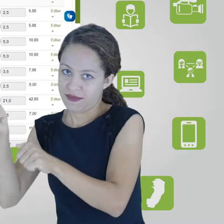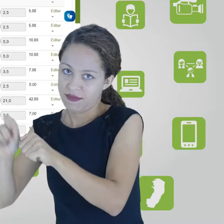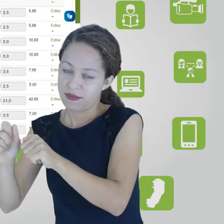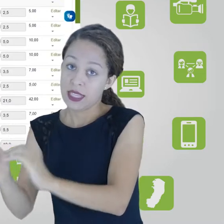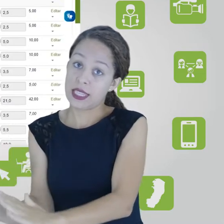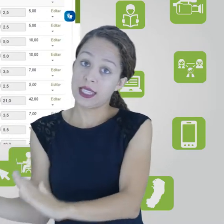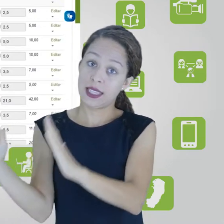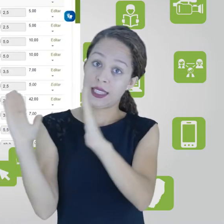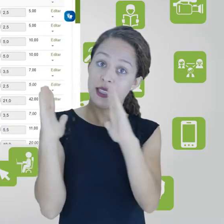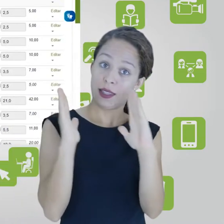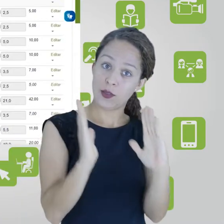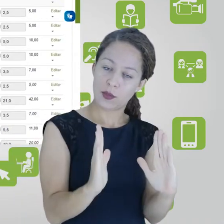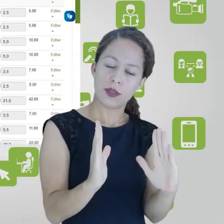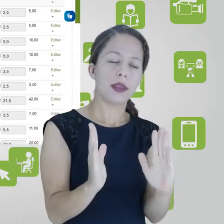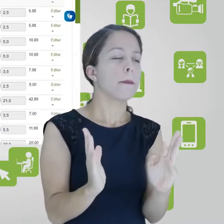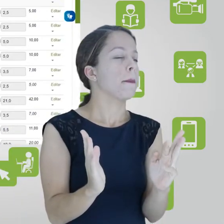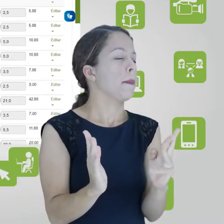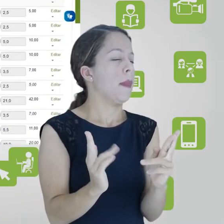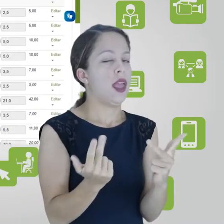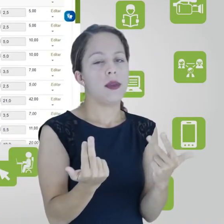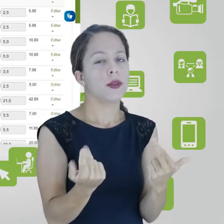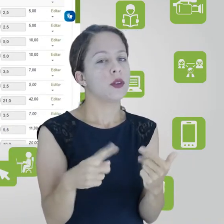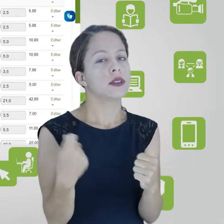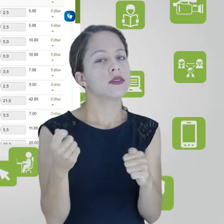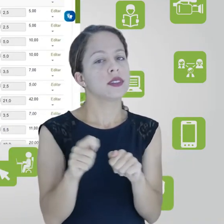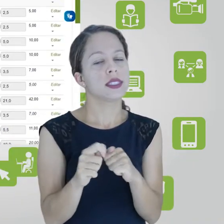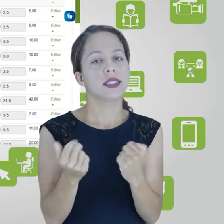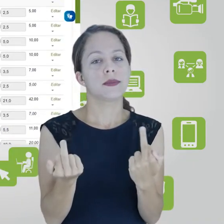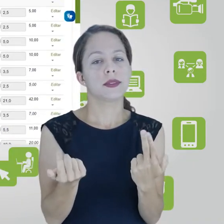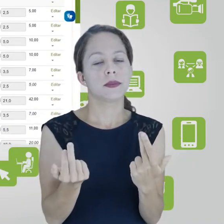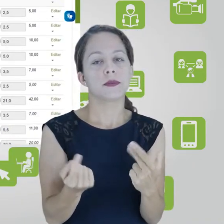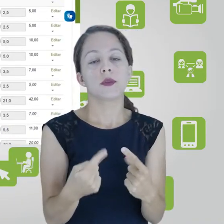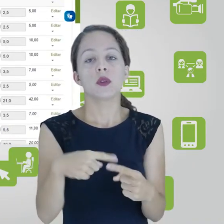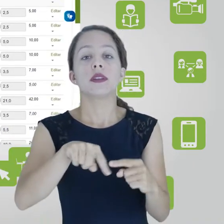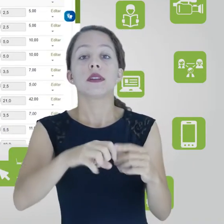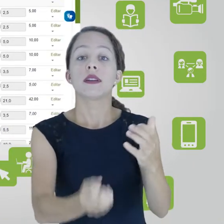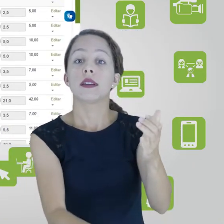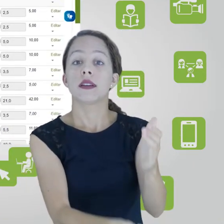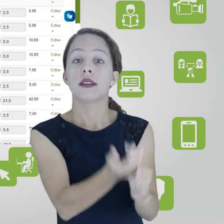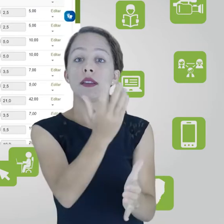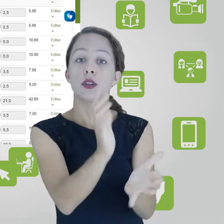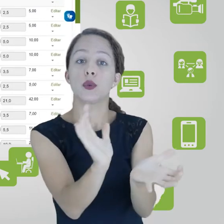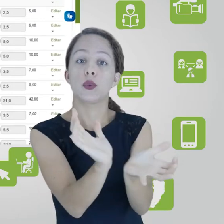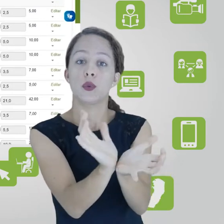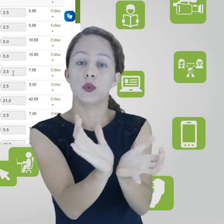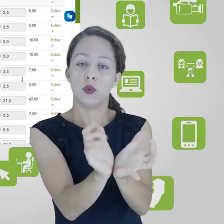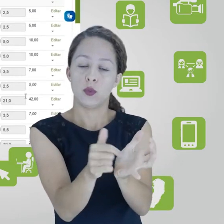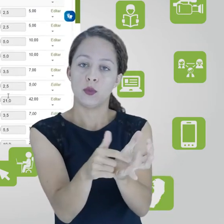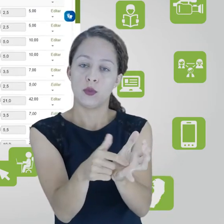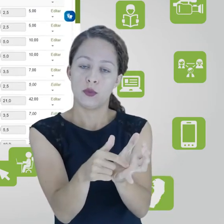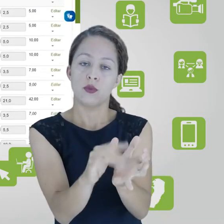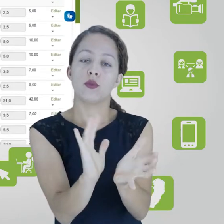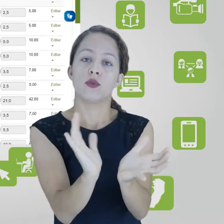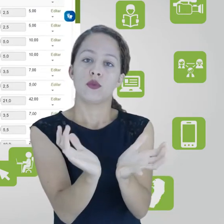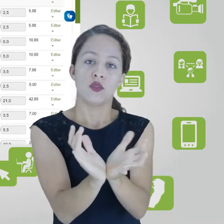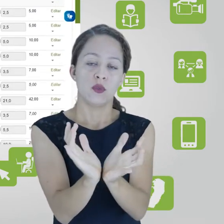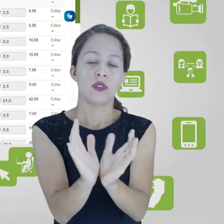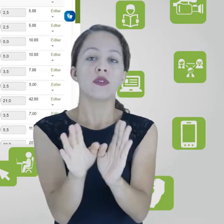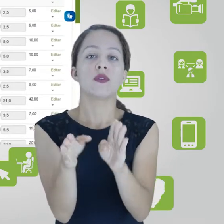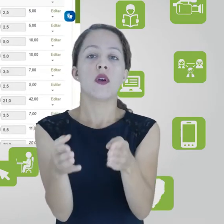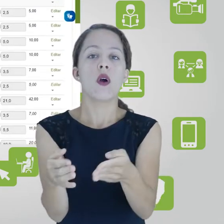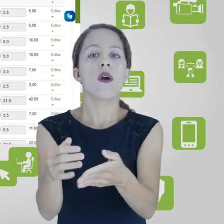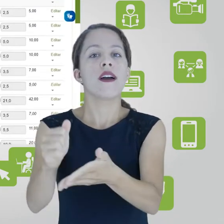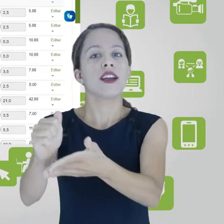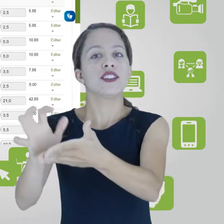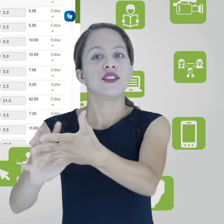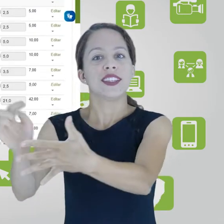parte da disciplina. Vai ser a mesma coisa. A gente vai criar uma